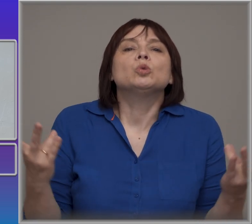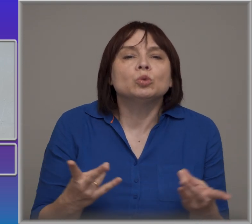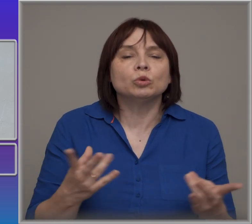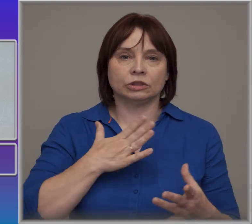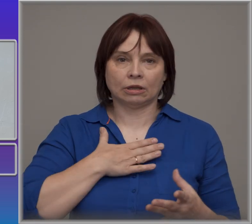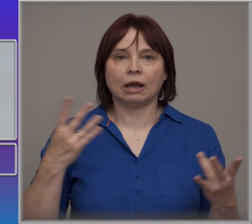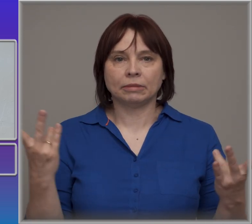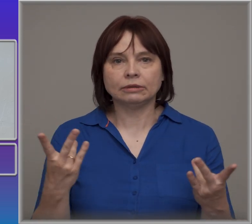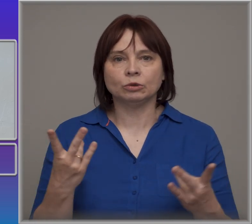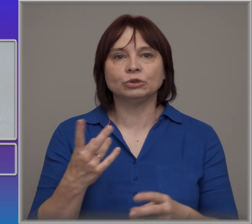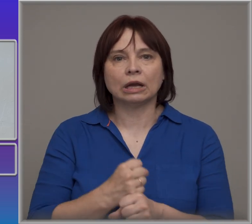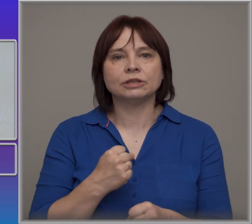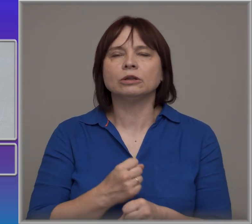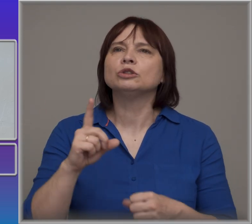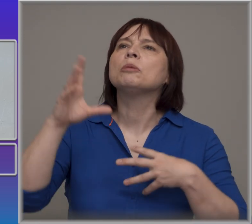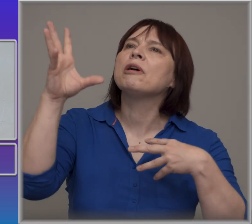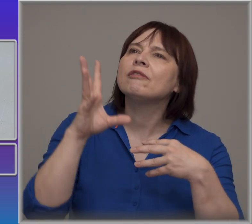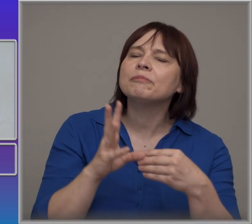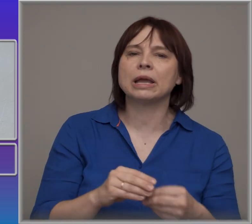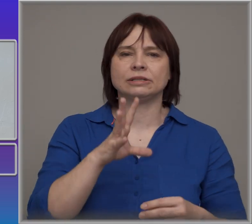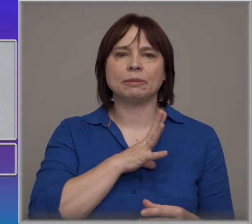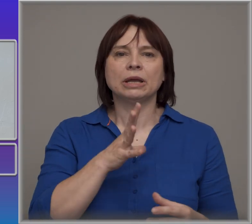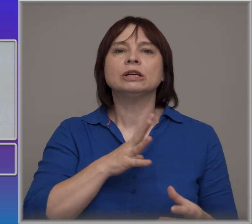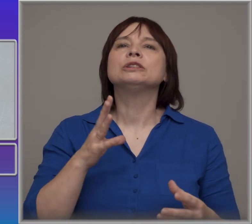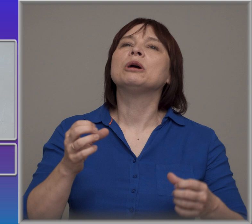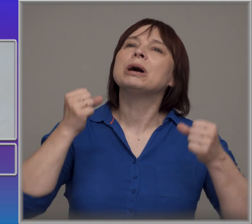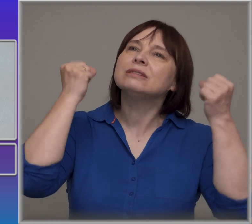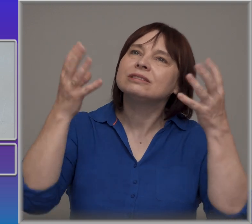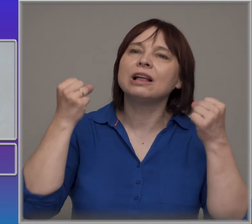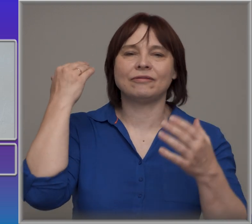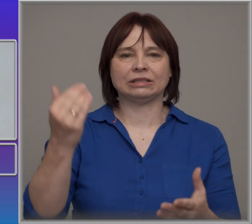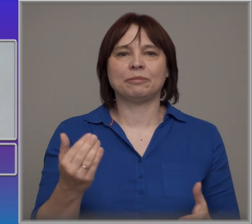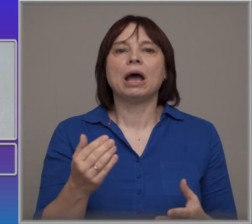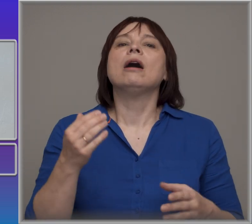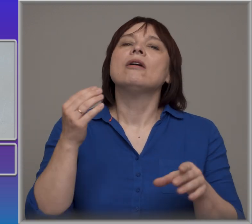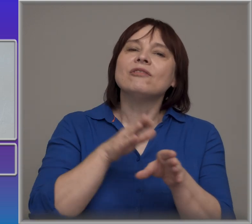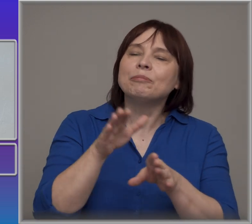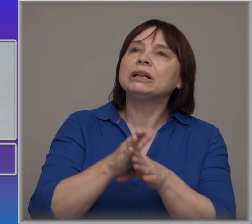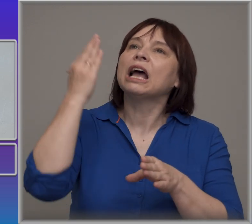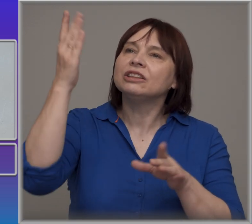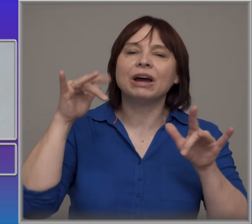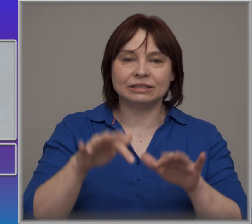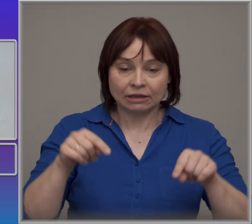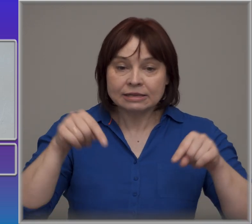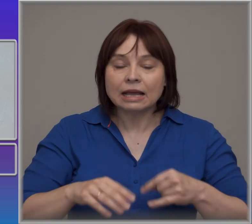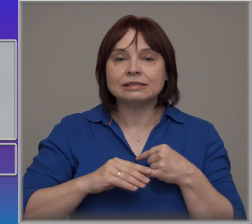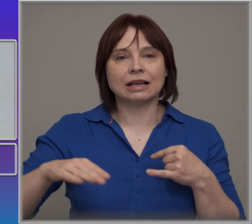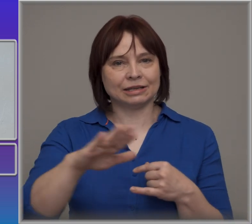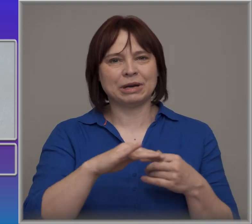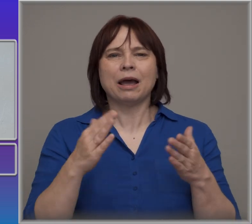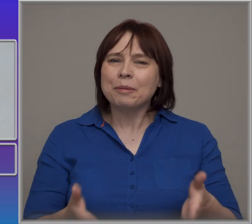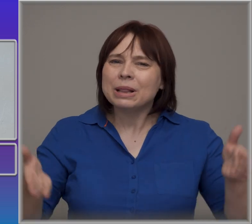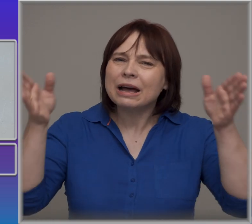необходимо делать, Господь, чтобы идти вместе с Тобой, идти во славу Твою и делать дело Твое, Господь, на этой земле.